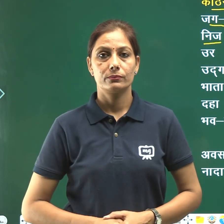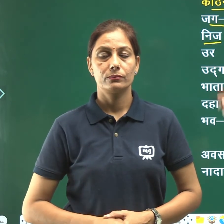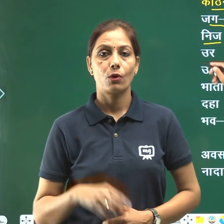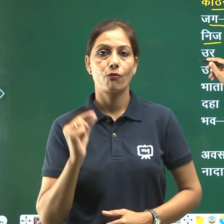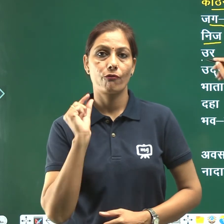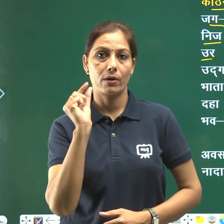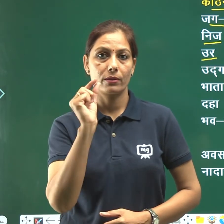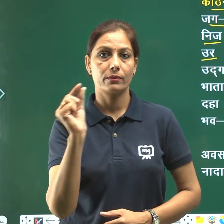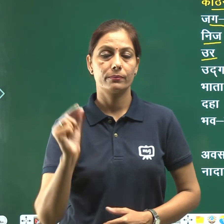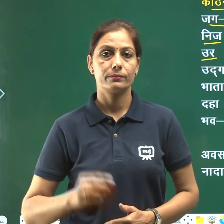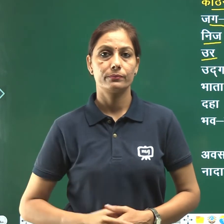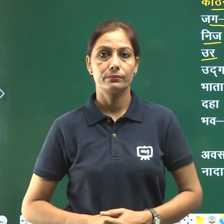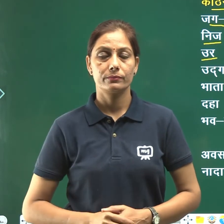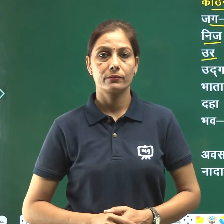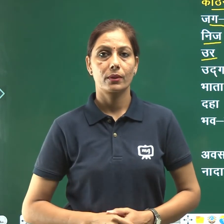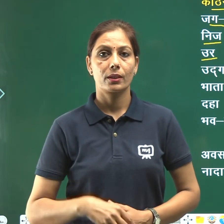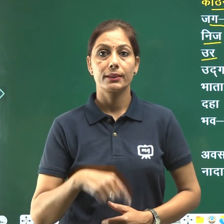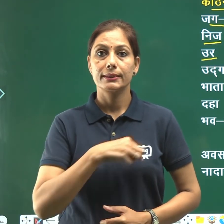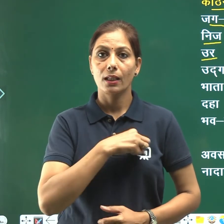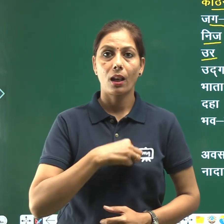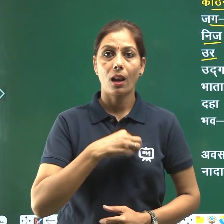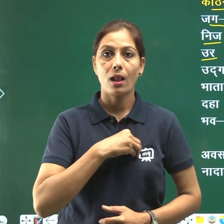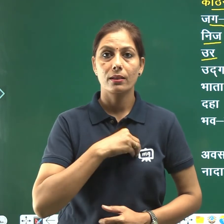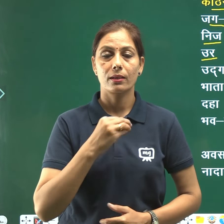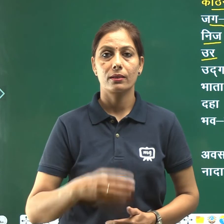उर हृदय।